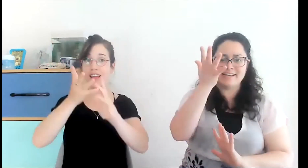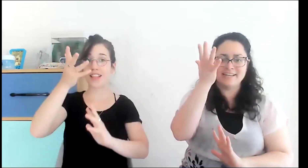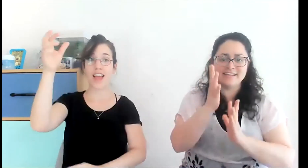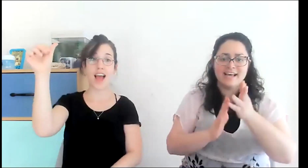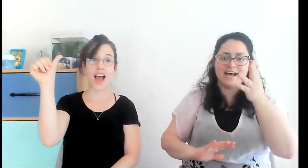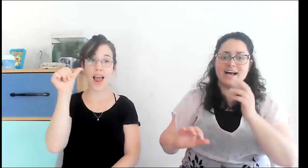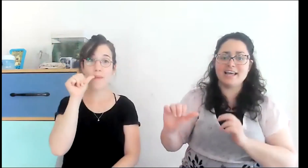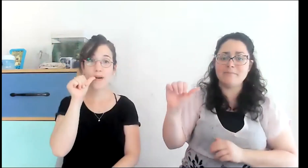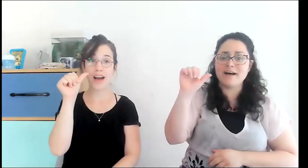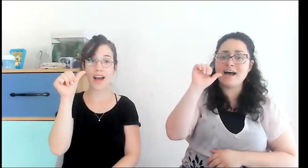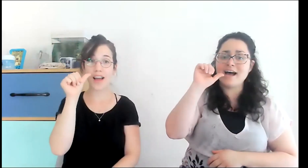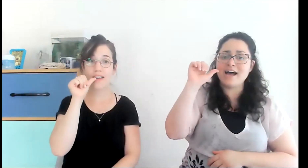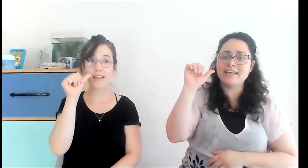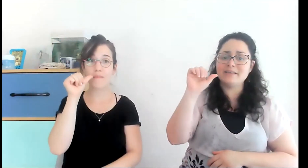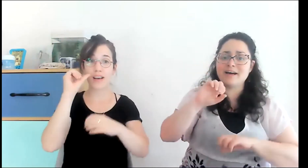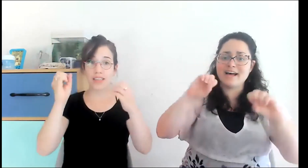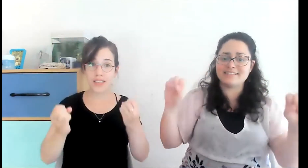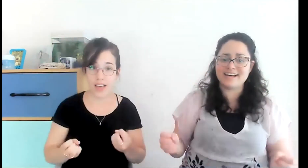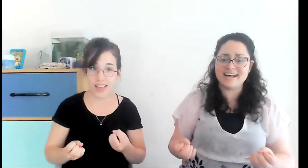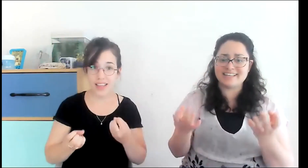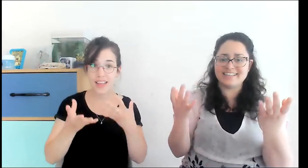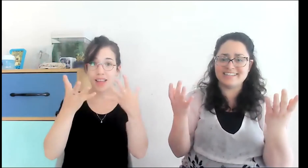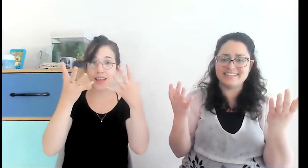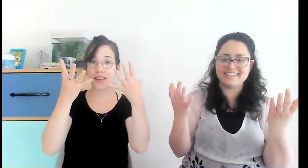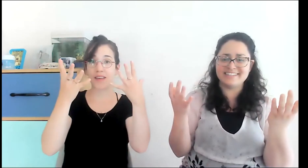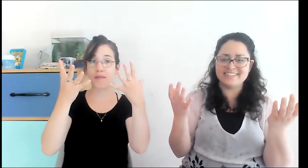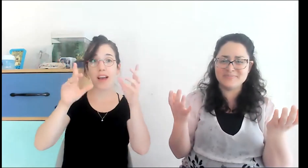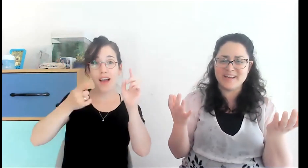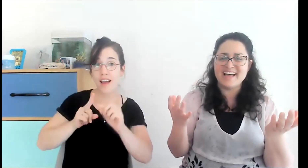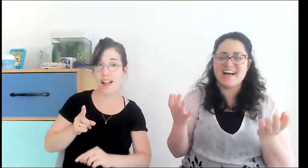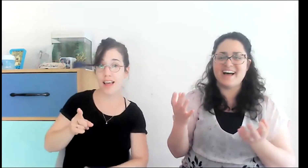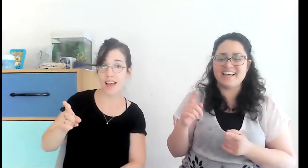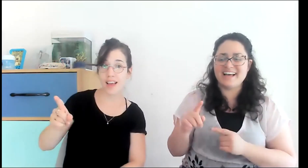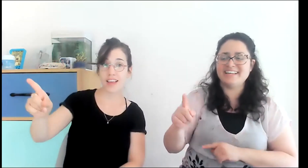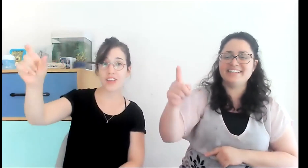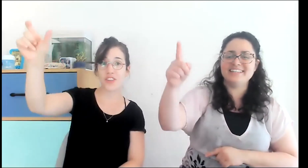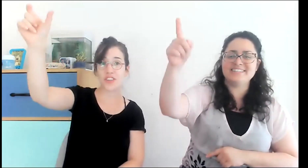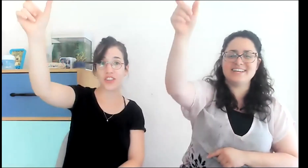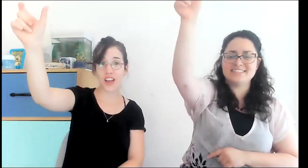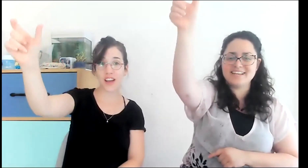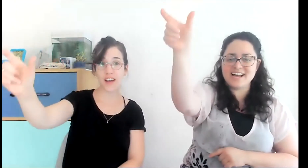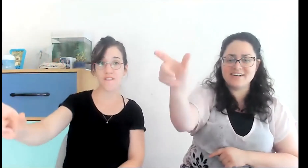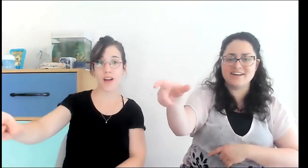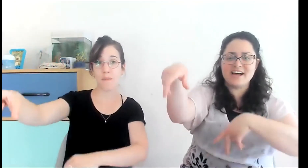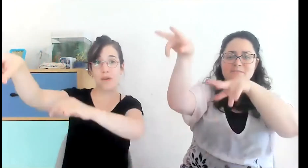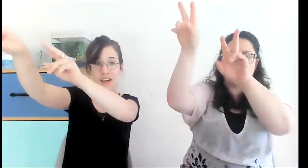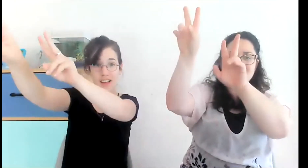המבוערת, על המים הזקים, על האיש השב